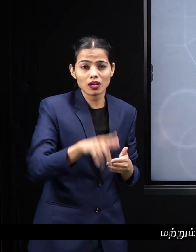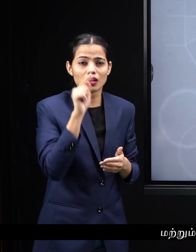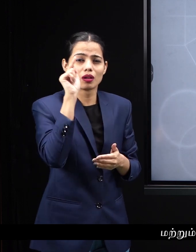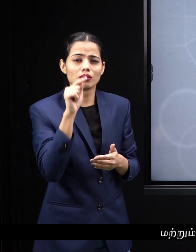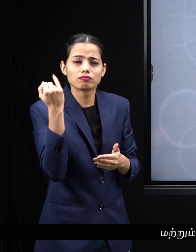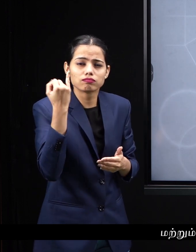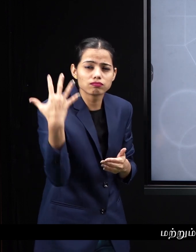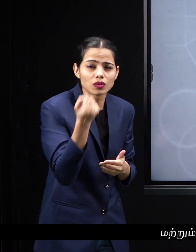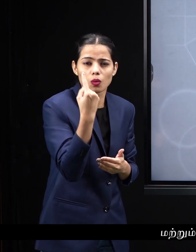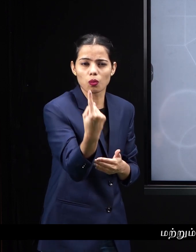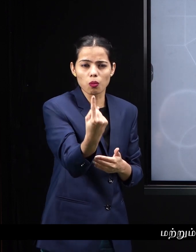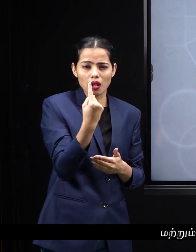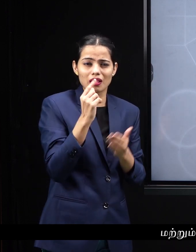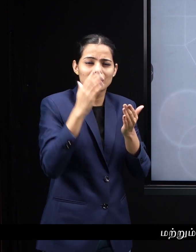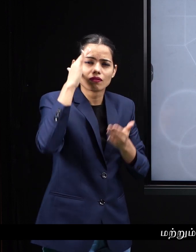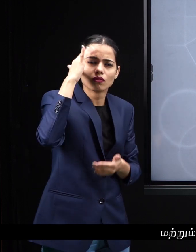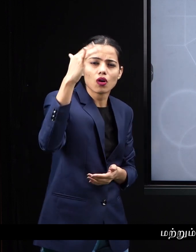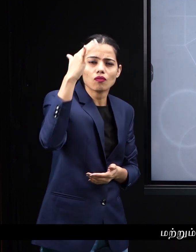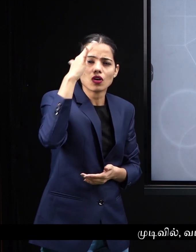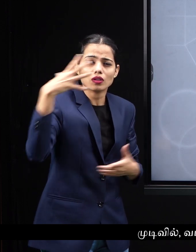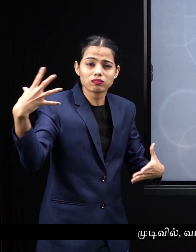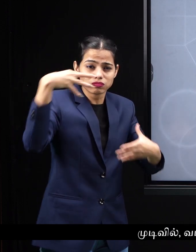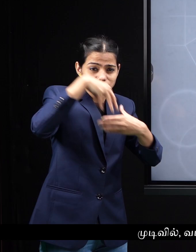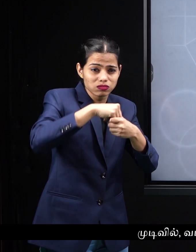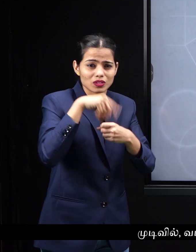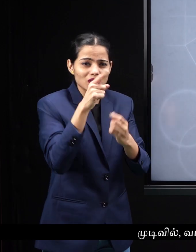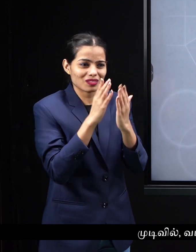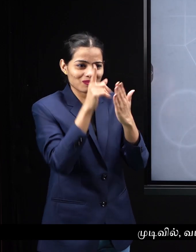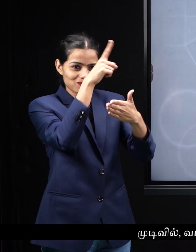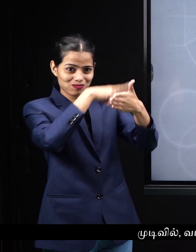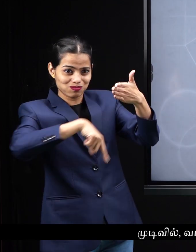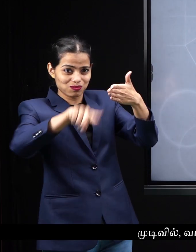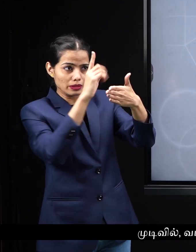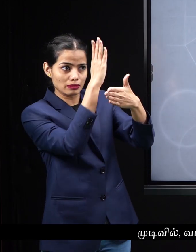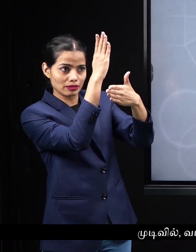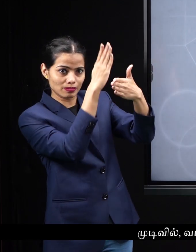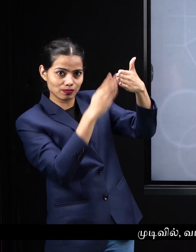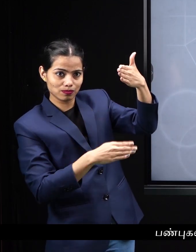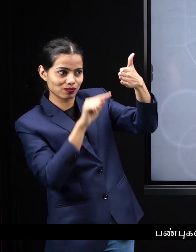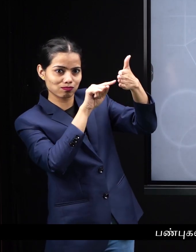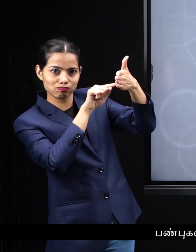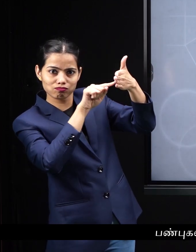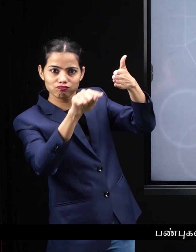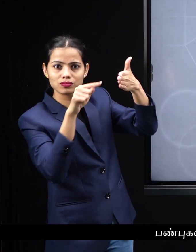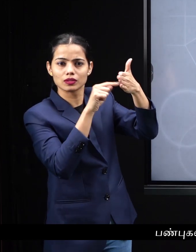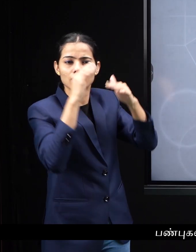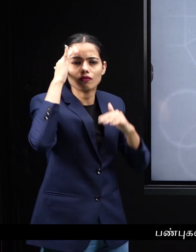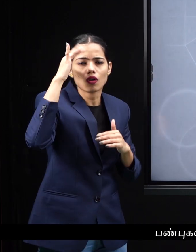மற்றும் தொடுகோடு நாண் தேற்றம். பாடத்தின் முடிவில் வட்டங்கள் மற்றும் அவற்றின் கவர்ச்சிகரமான பண்புகள் குறித்து உங்களுக்கு